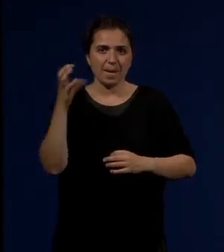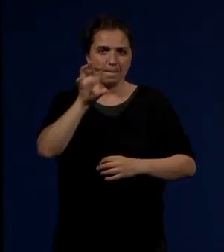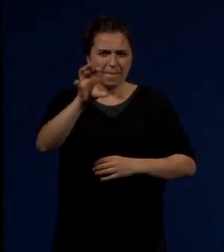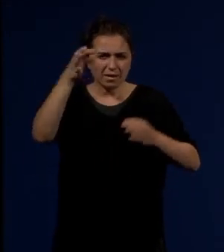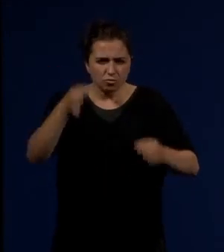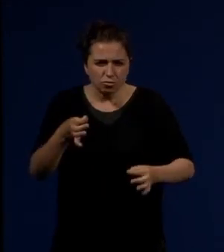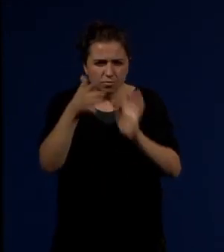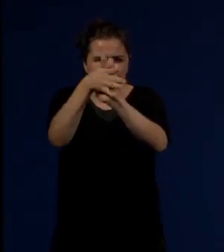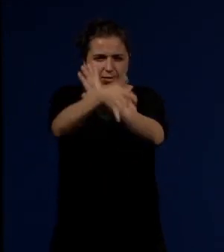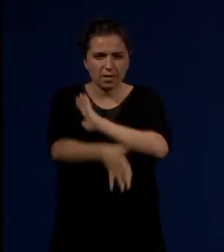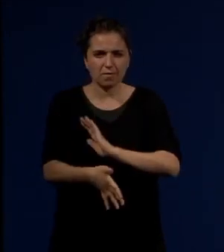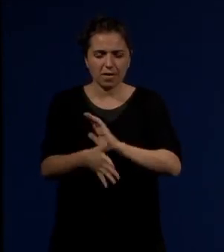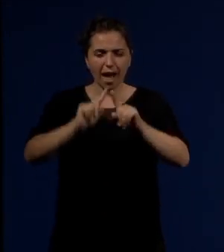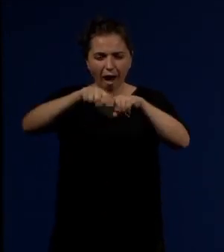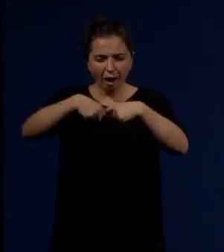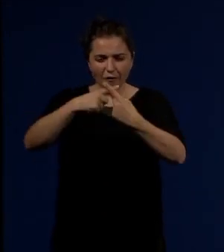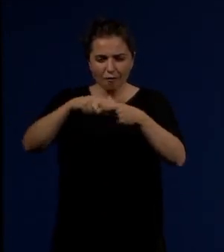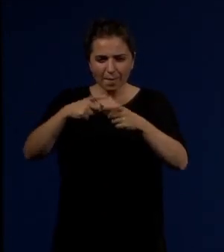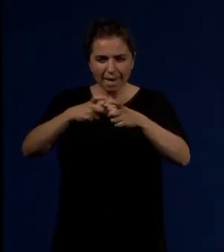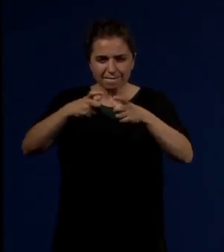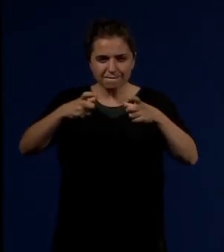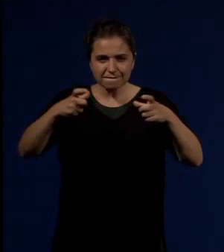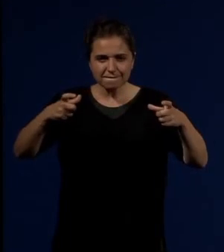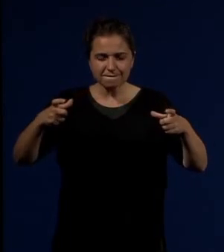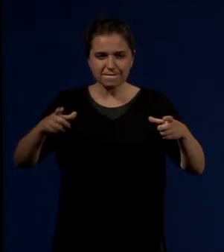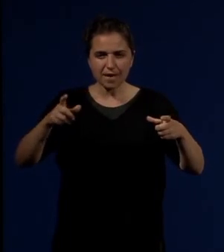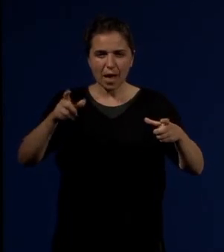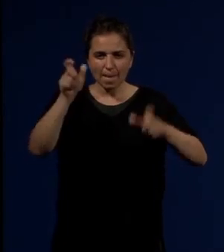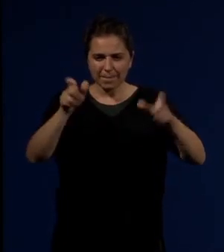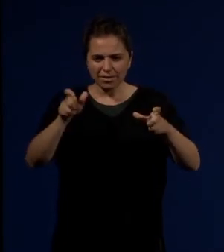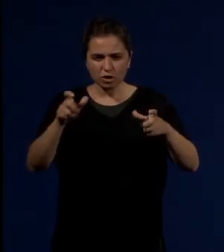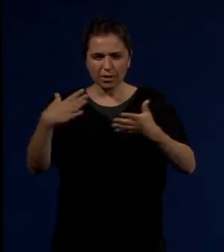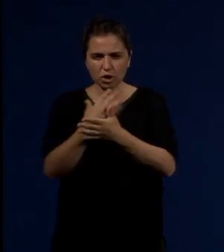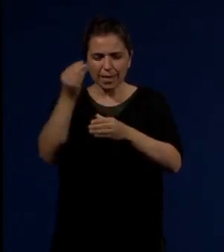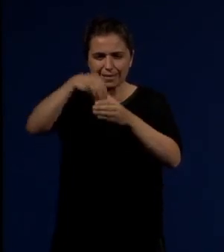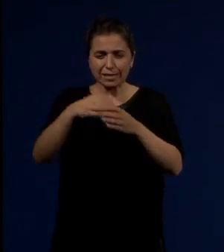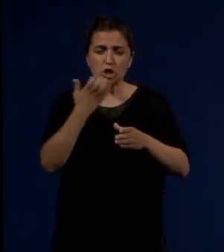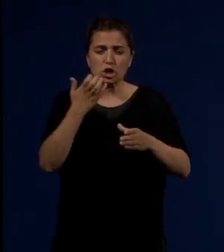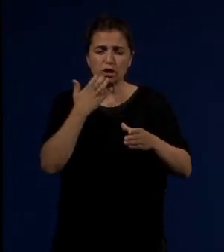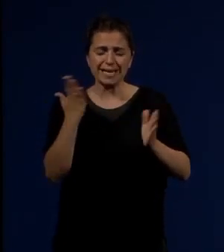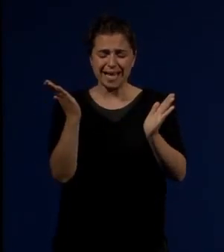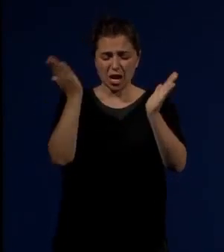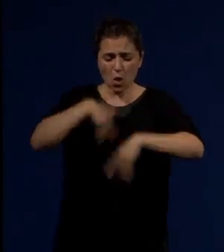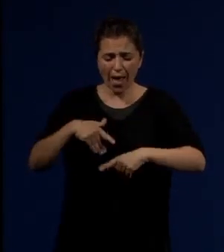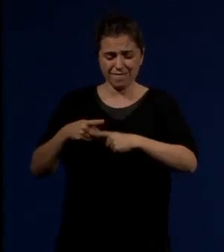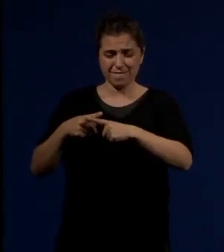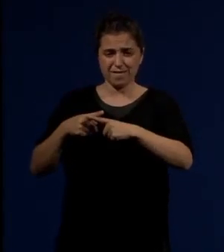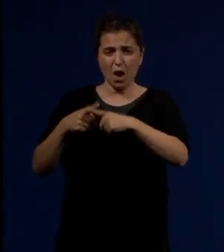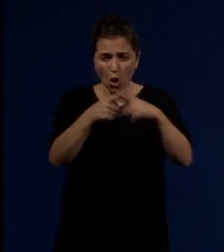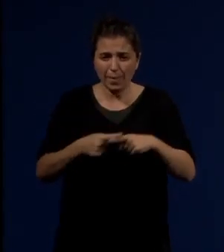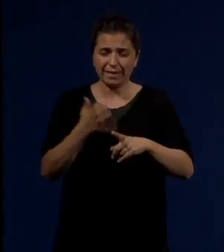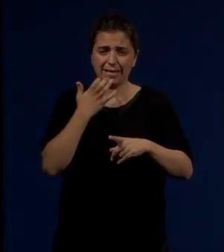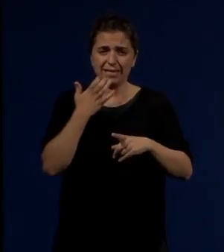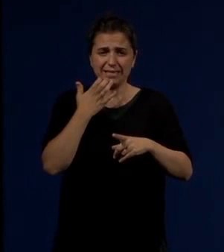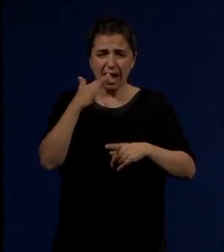que é unha gran familia na que non se deixa ninguén atrás. Si hai, repártese, e se non hai, repártese aínda máis para que